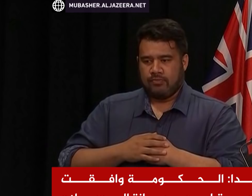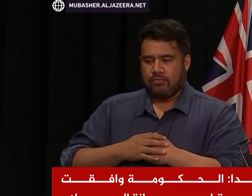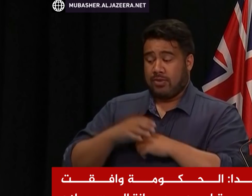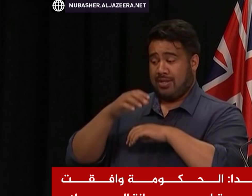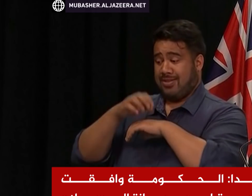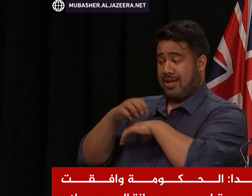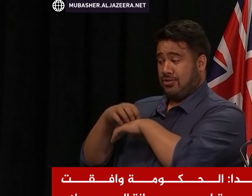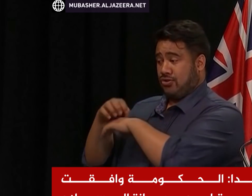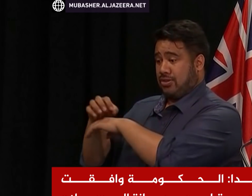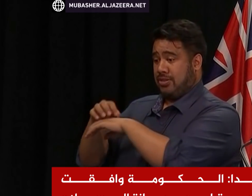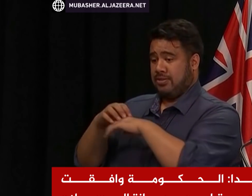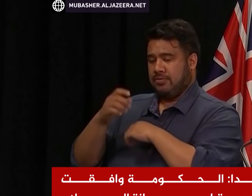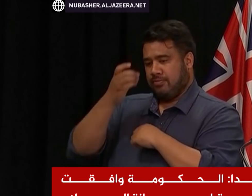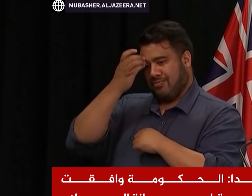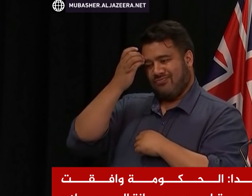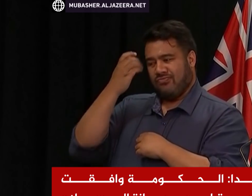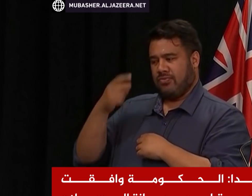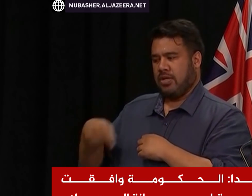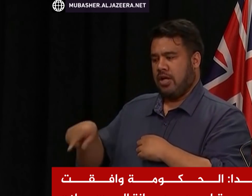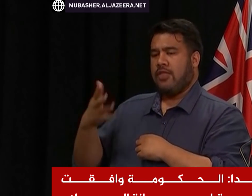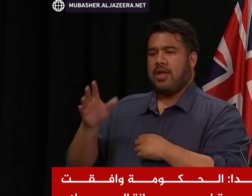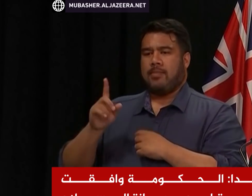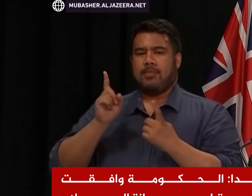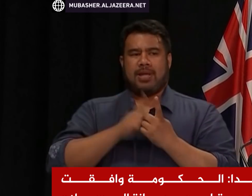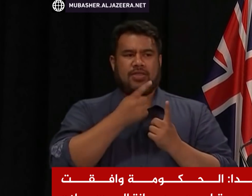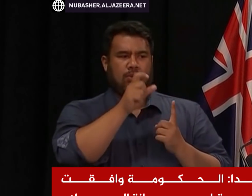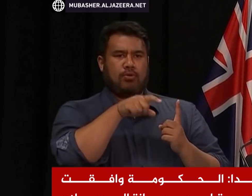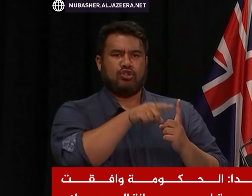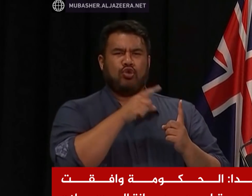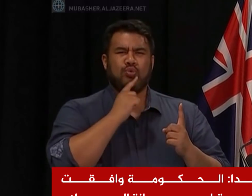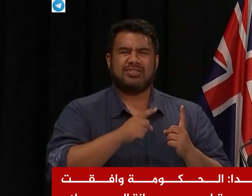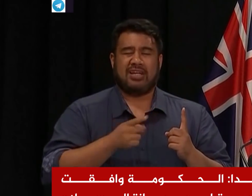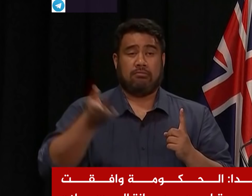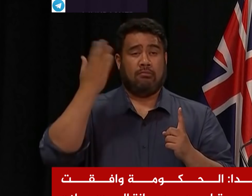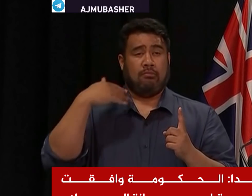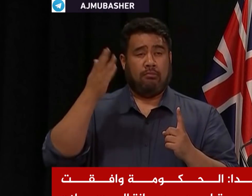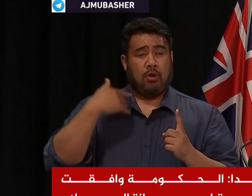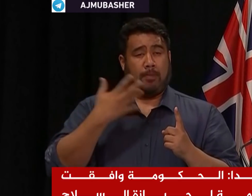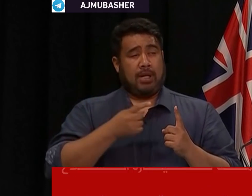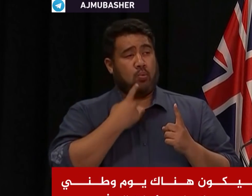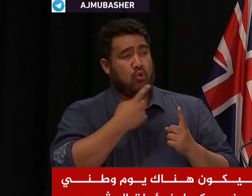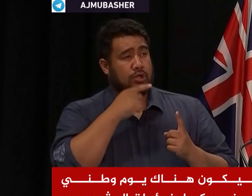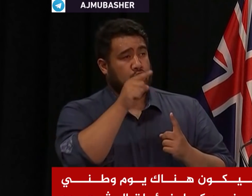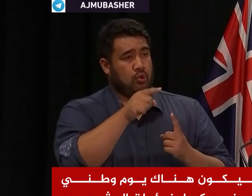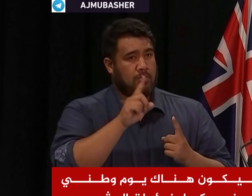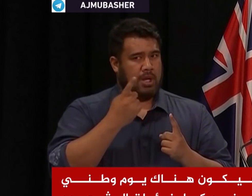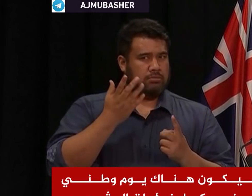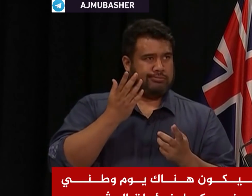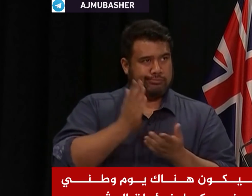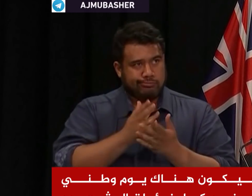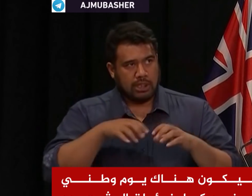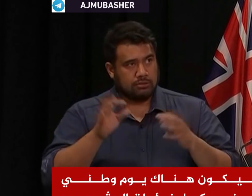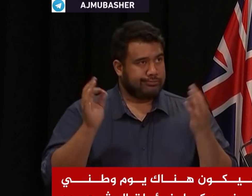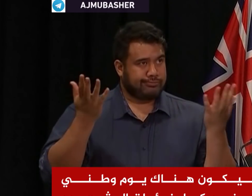على وكالاتنا المعنية، وأيضا هم في الماضي